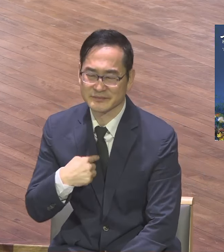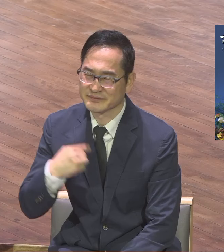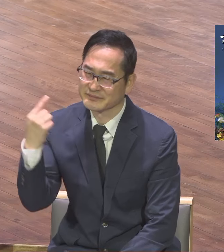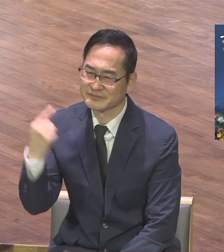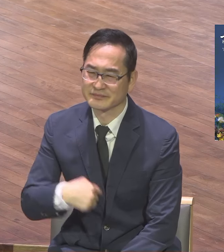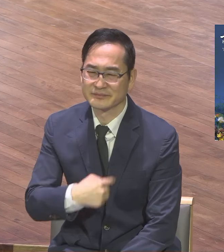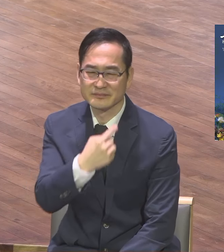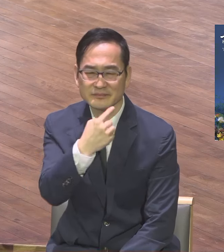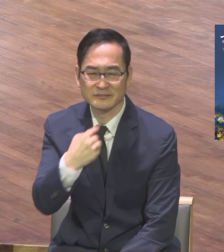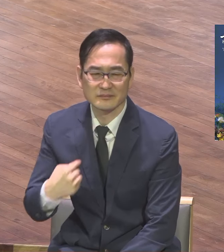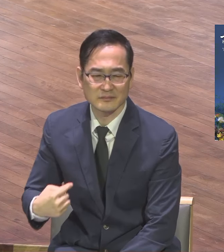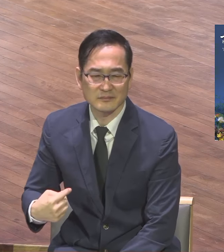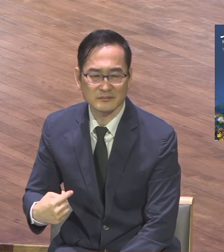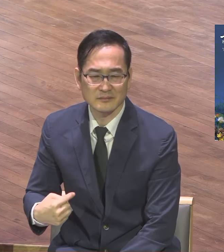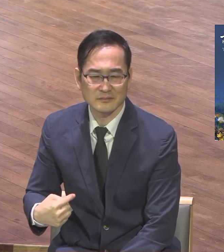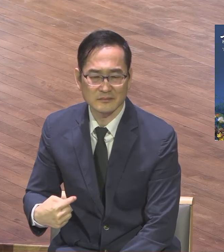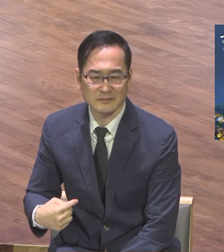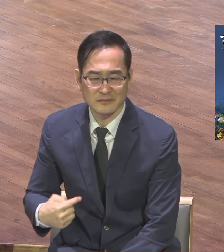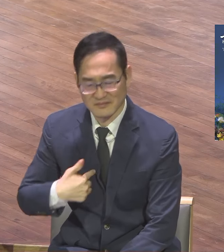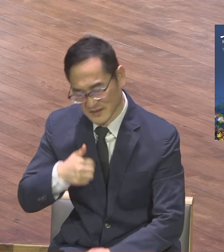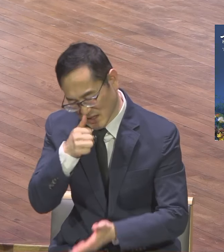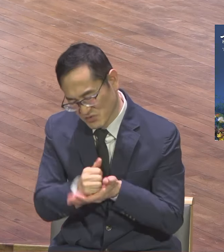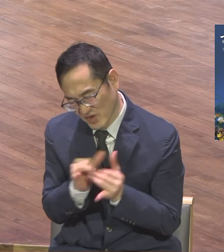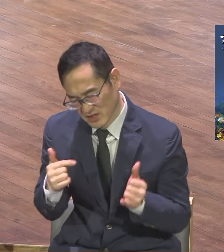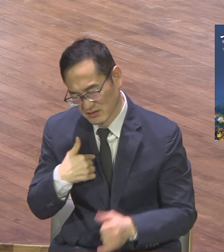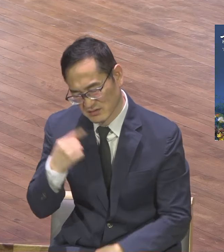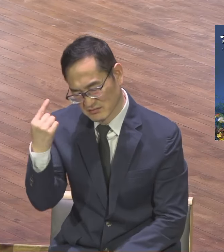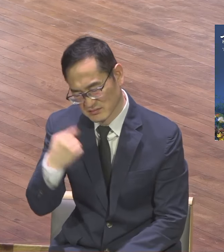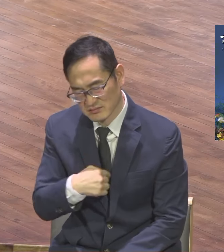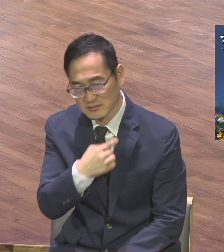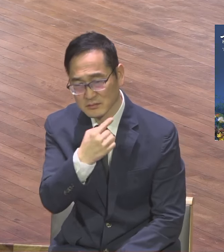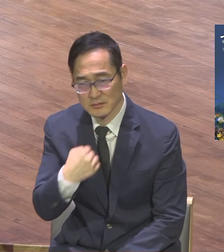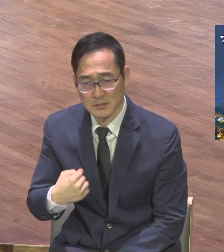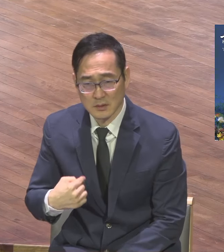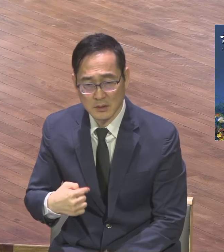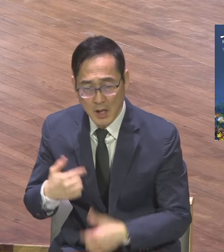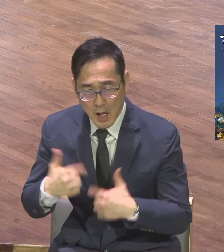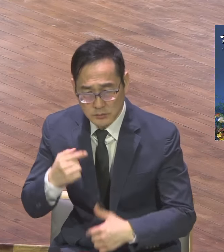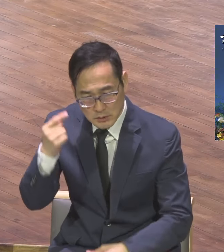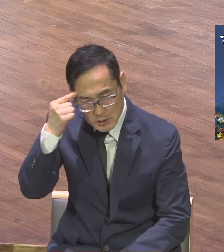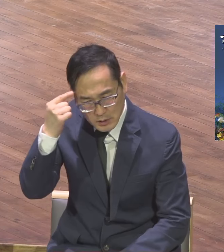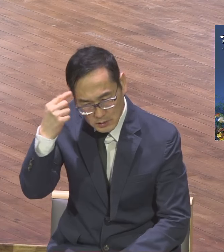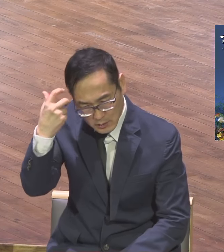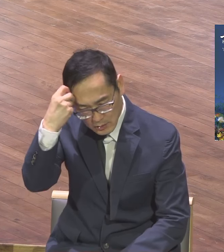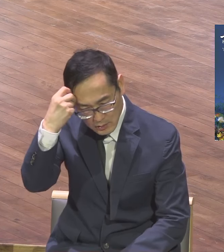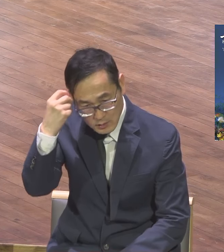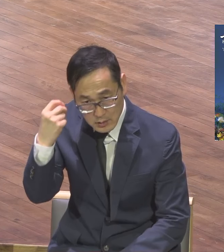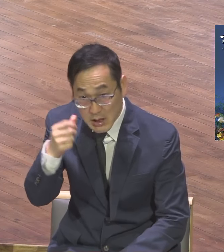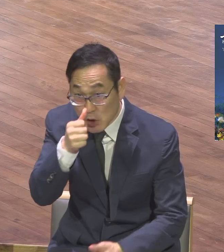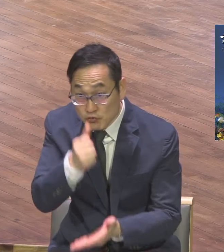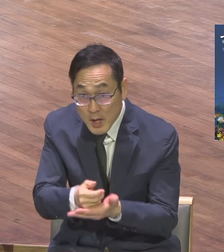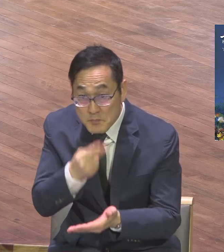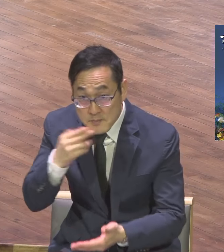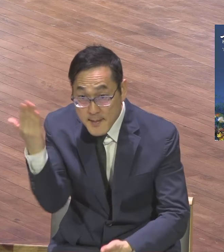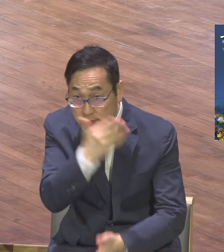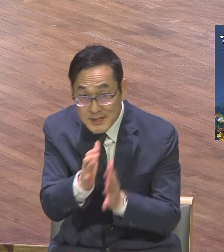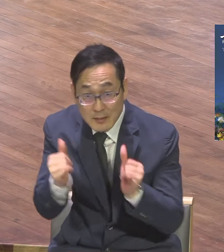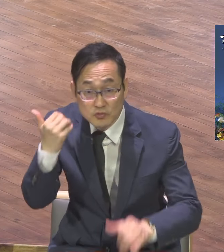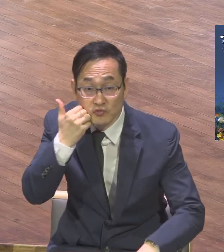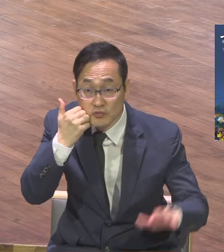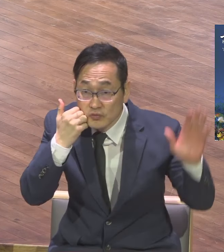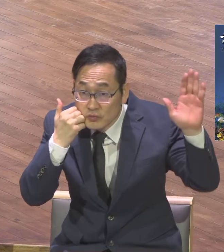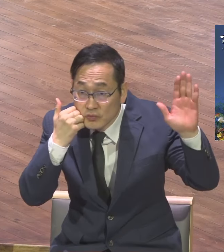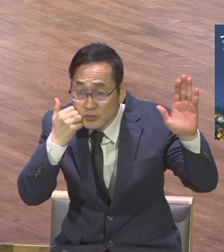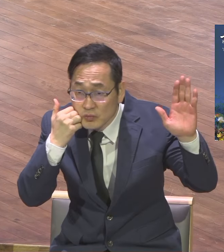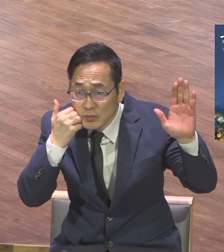말이네. 정죄의식. 나는 죄가 많아서. 젊은 사람 어디 있어요? 저 없으면 예수님 오실 필요가